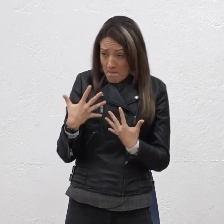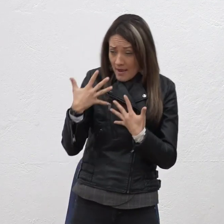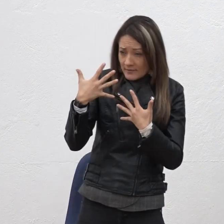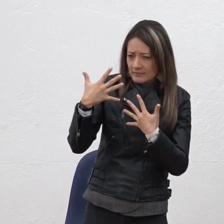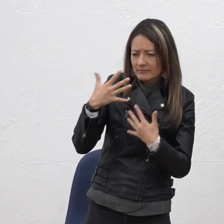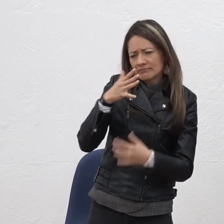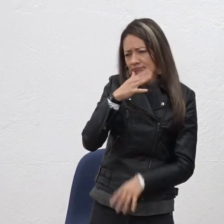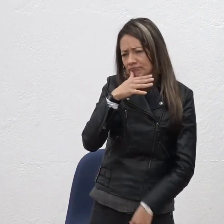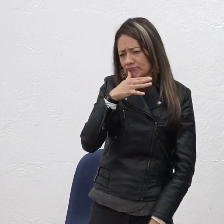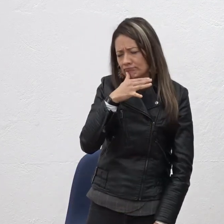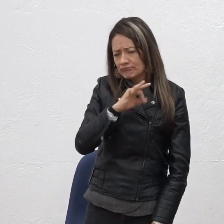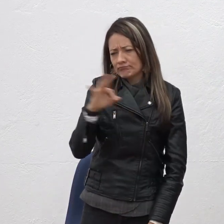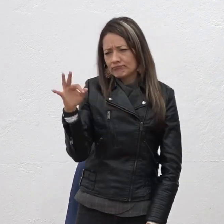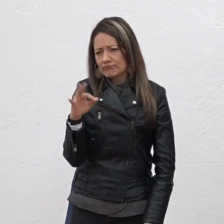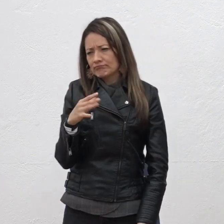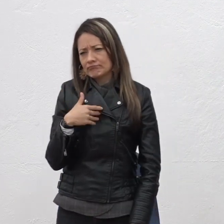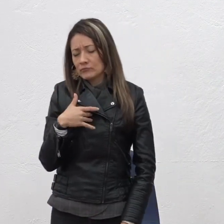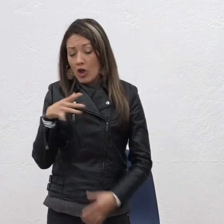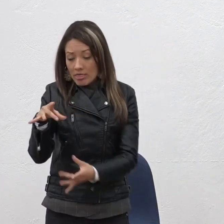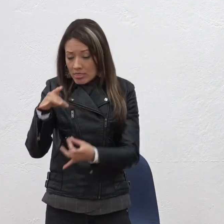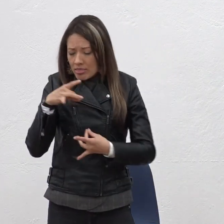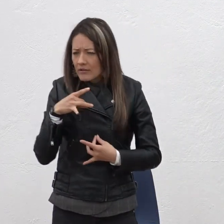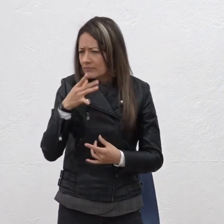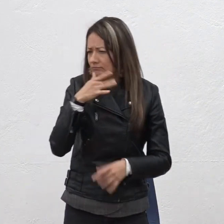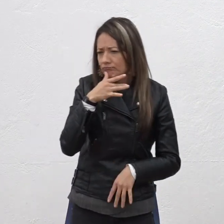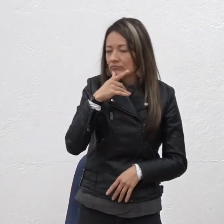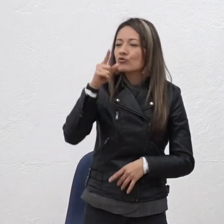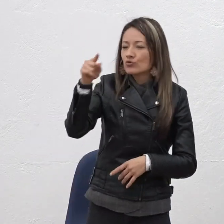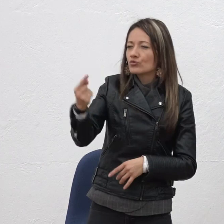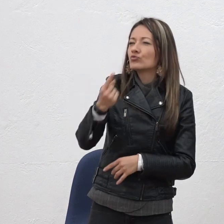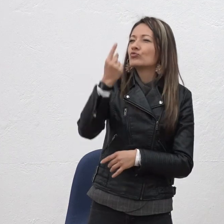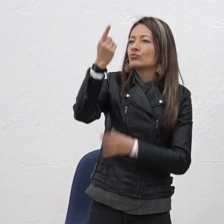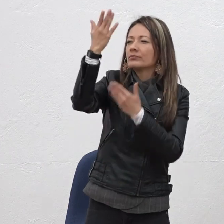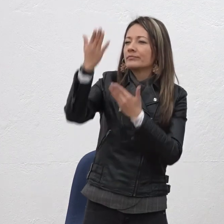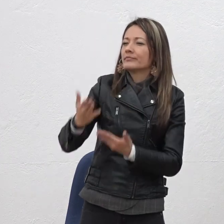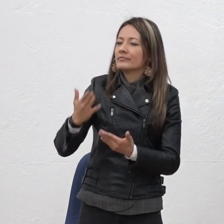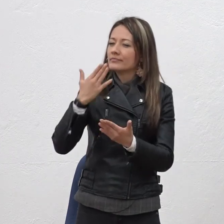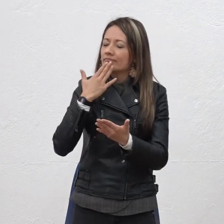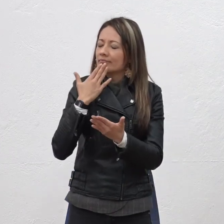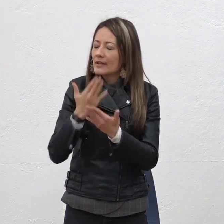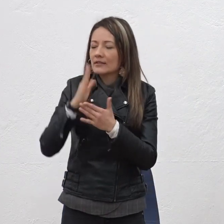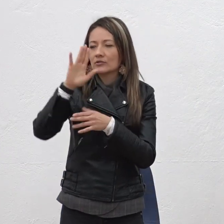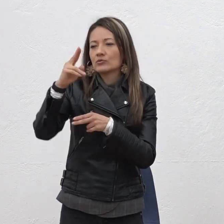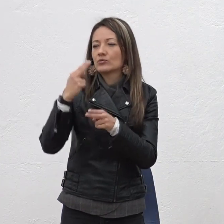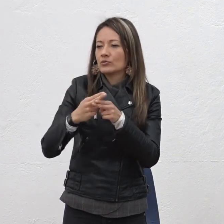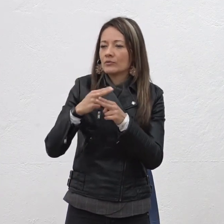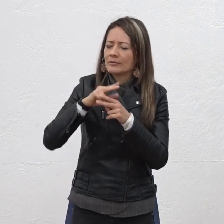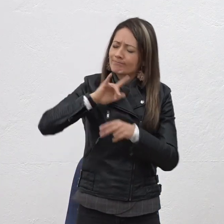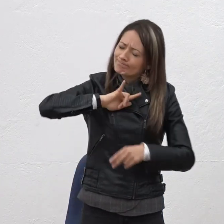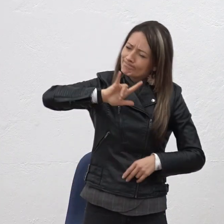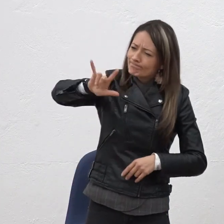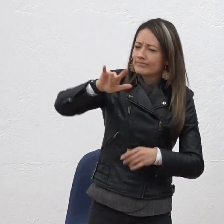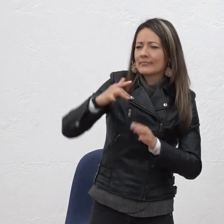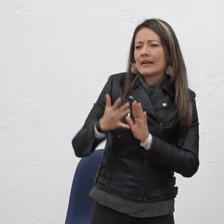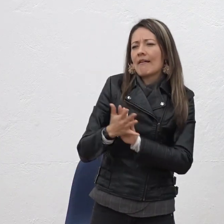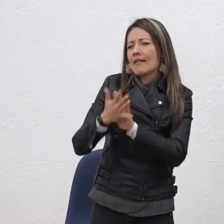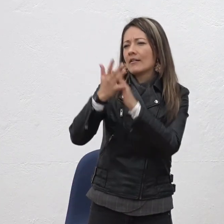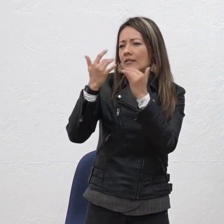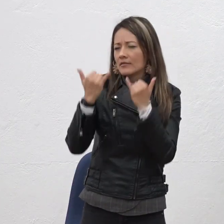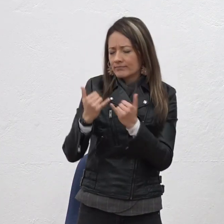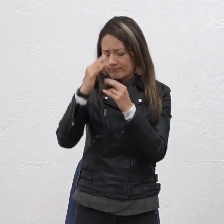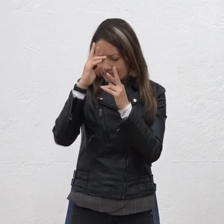merecía, no la merecía. No soy digna de nada, tú lo eres. Gracias por tu nombre. Te amo, Señor, te alabamos